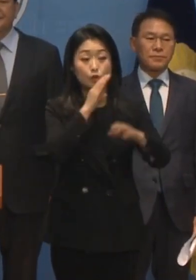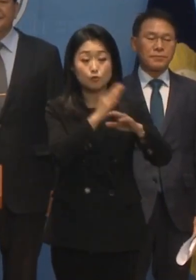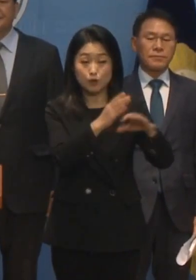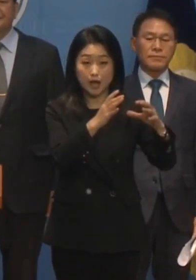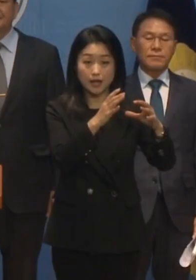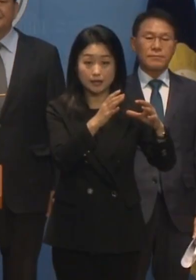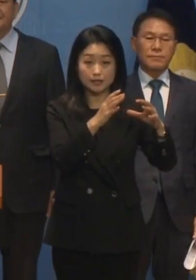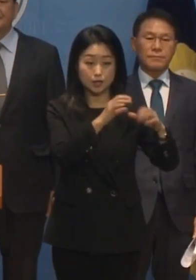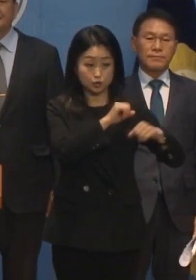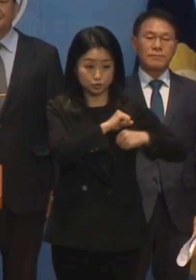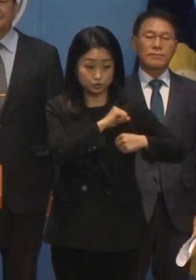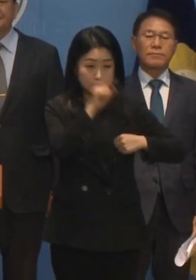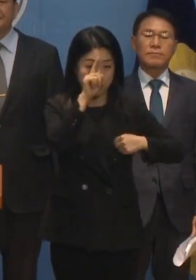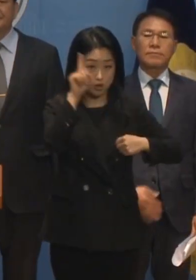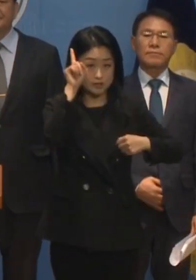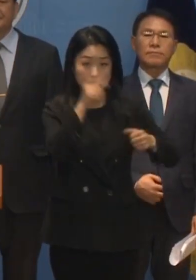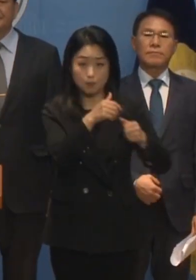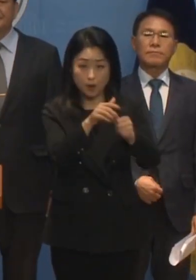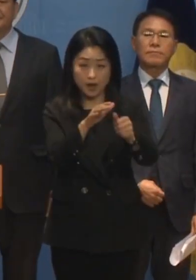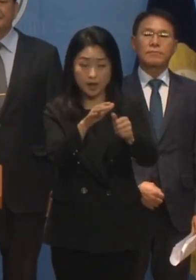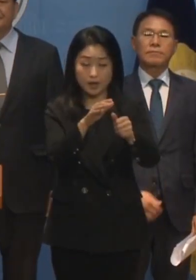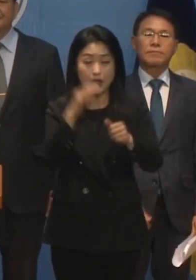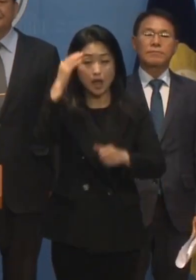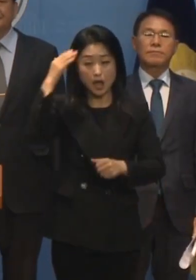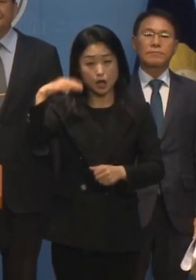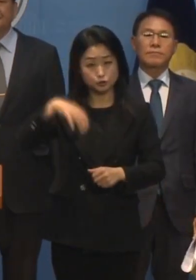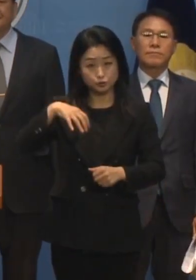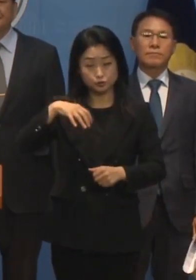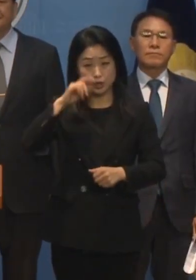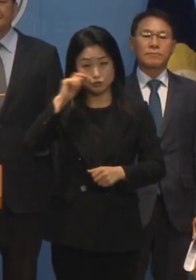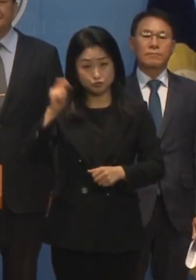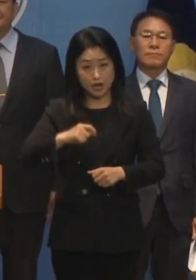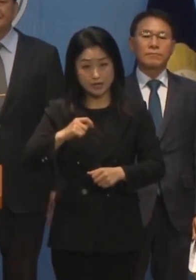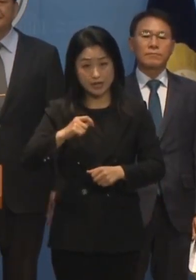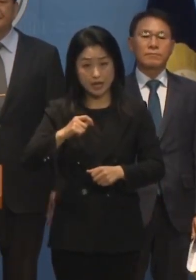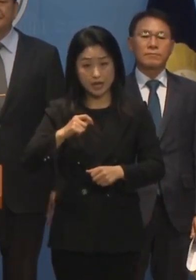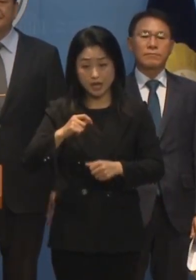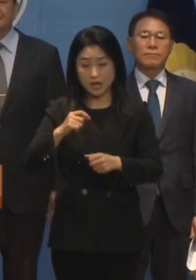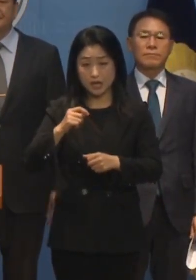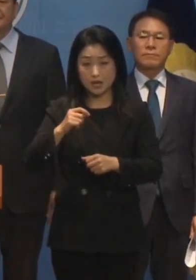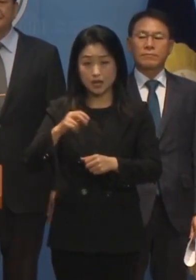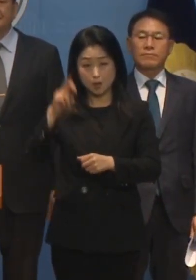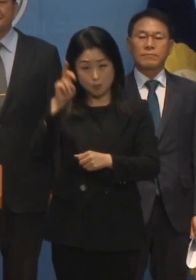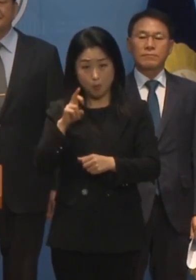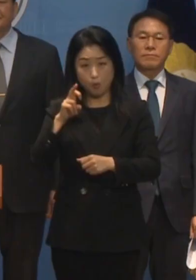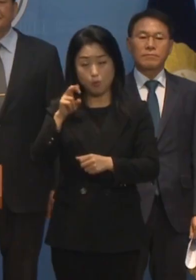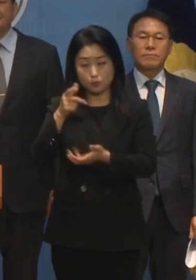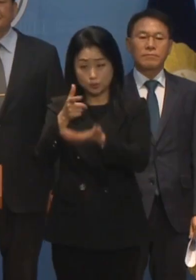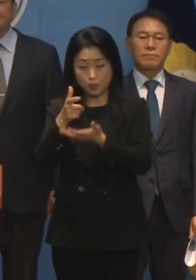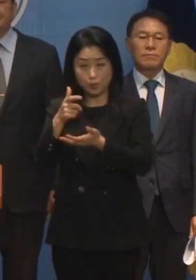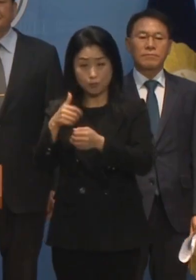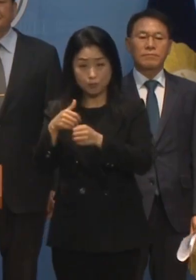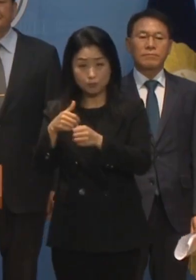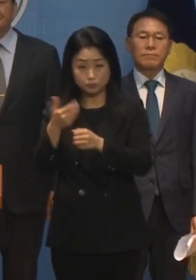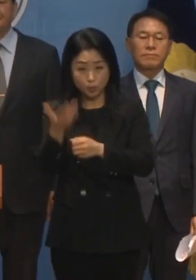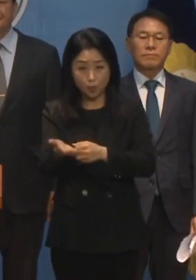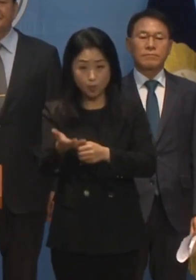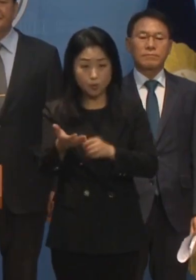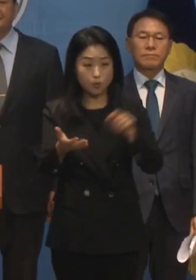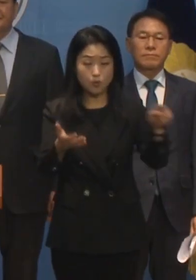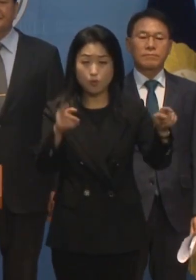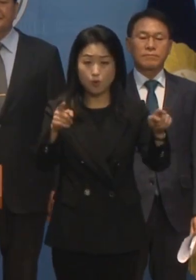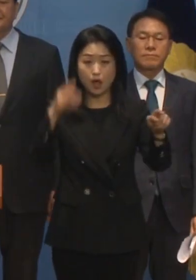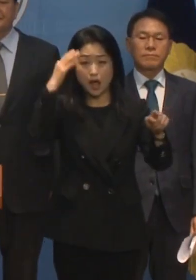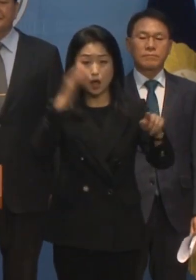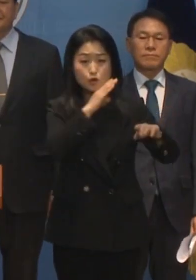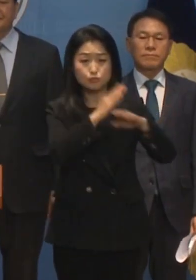러시아에 파병한 상황에서 우리나라가 우크라이나에 무기를 지원한다면 러우 전쟁은 순식간에